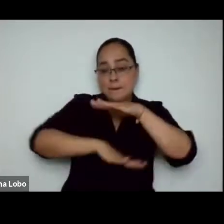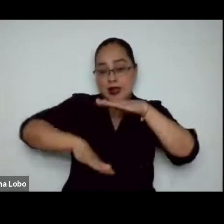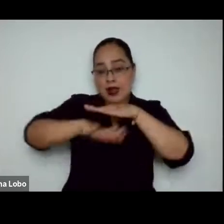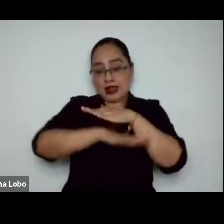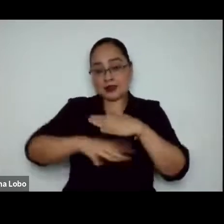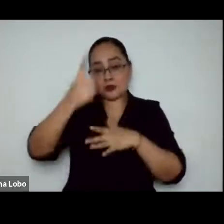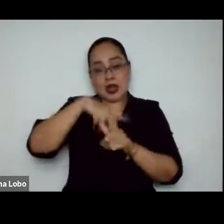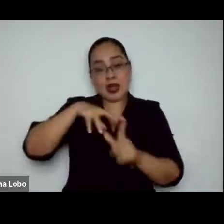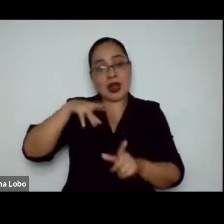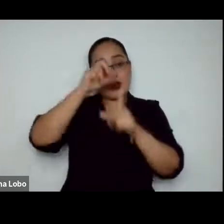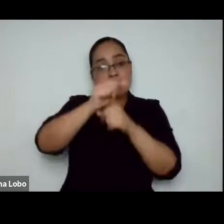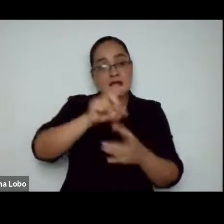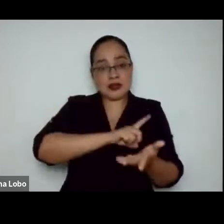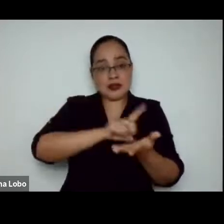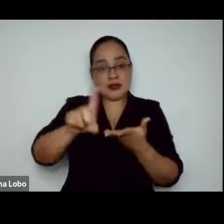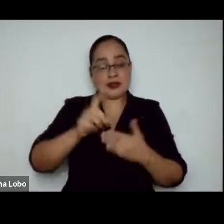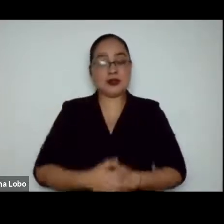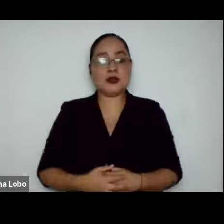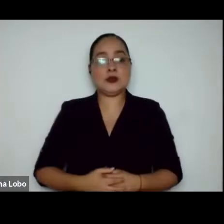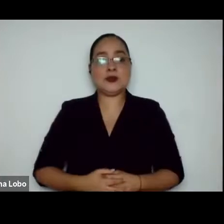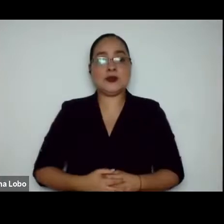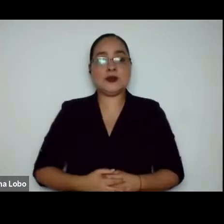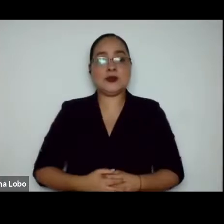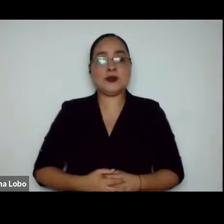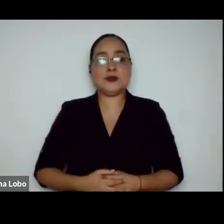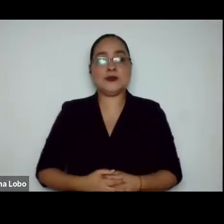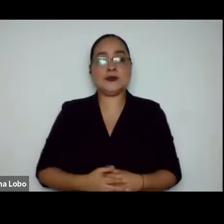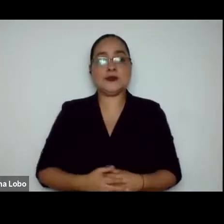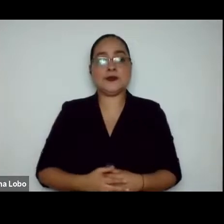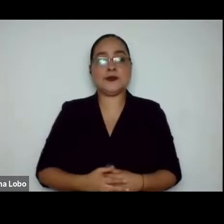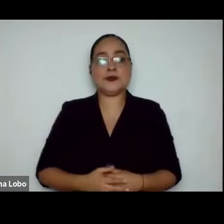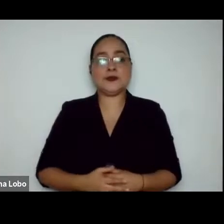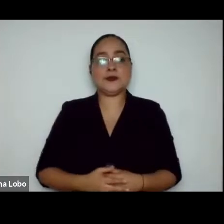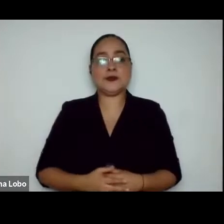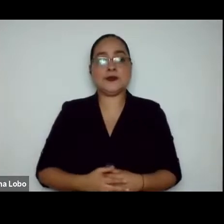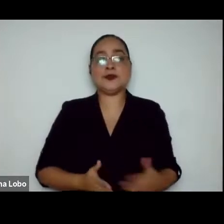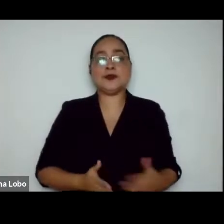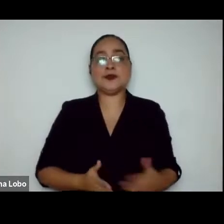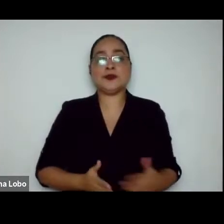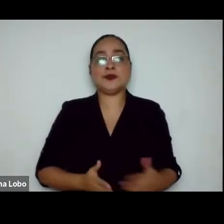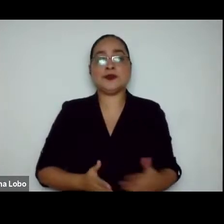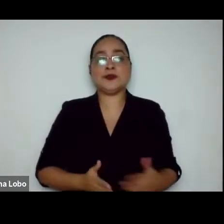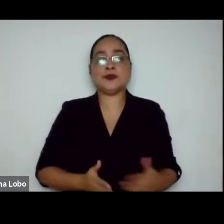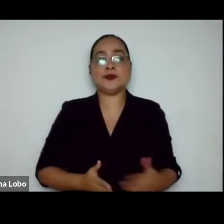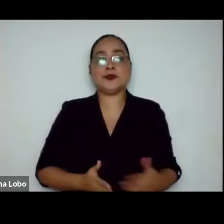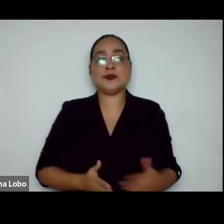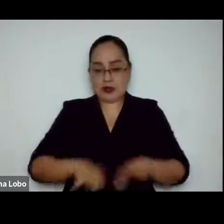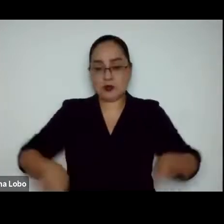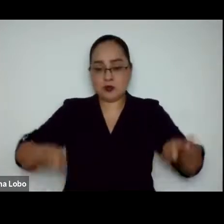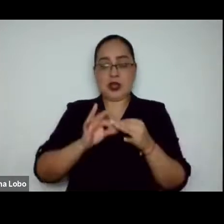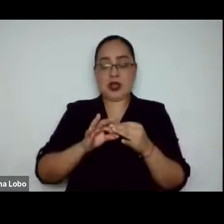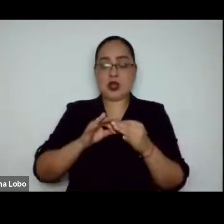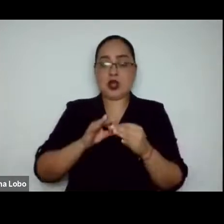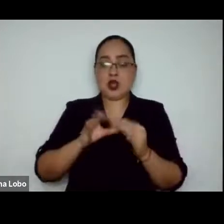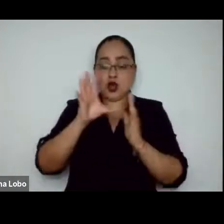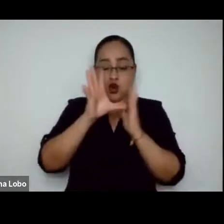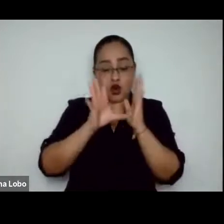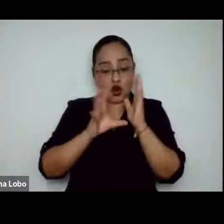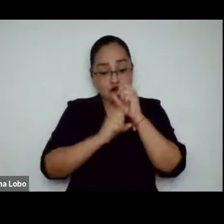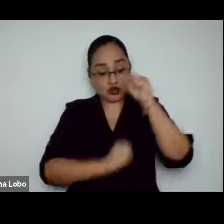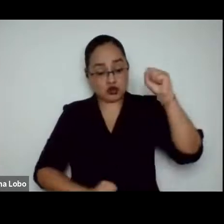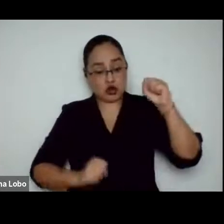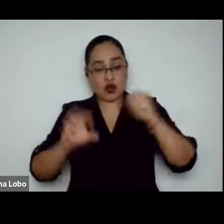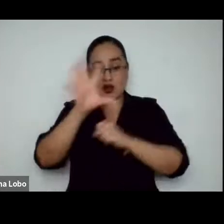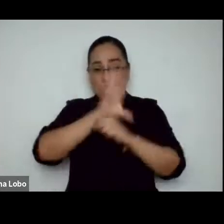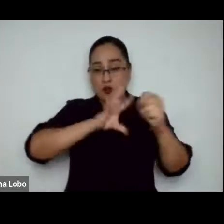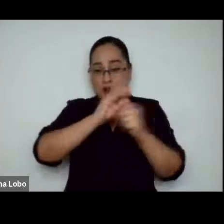para poder ejercer esos derechos. Obviamente, y eso es necesario enfatizar, como ya decía, no todas las constituciones tienen esta